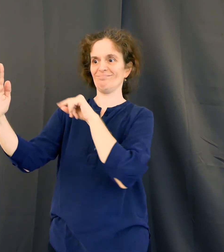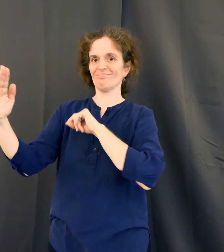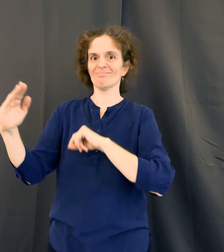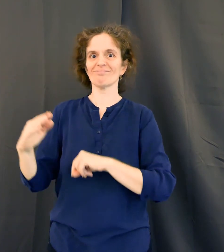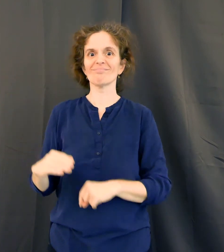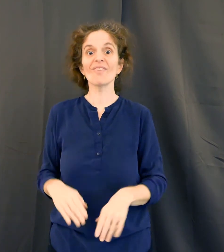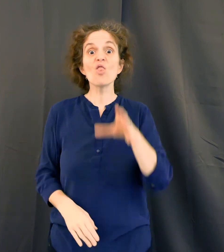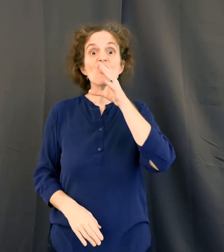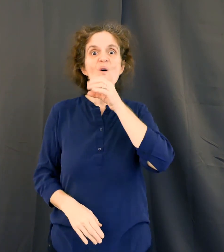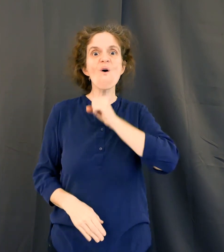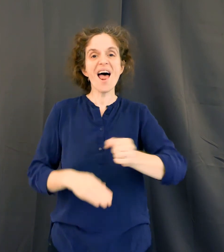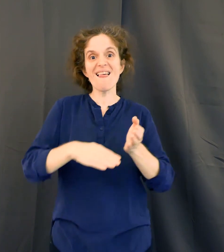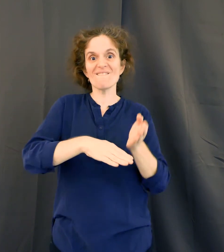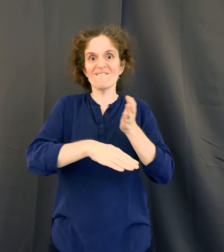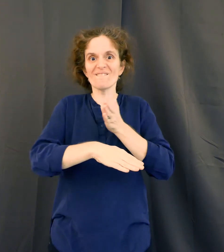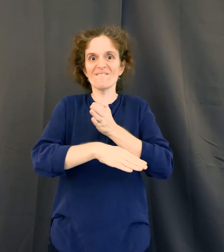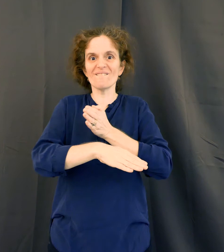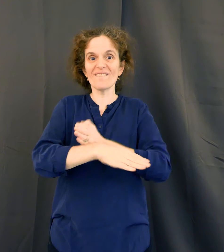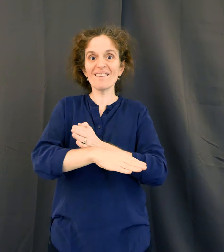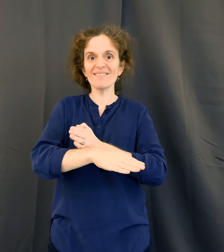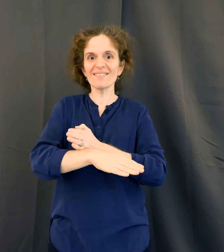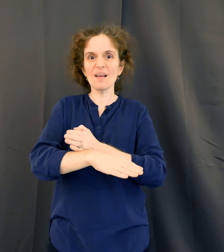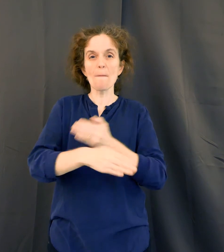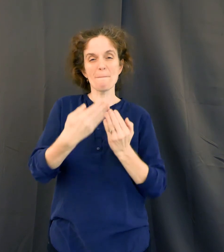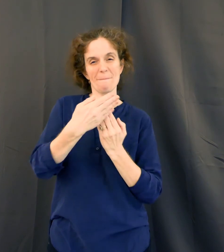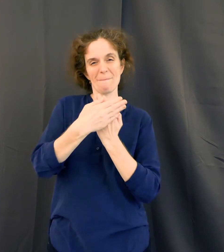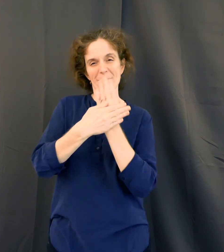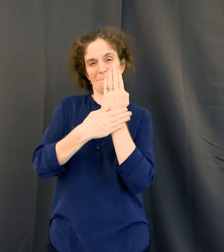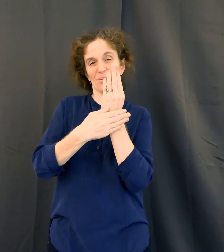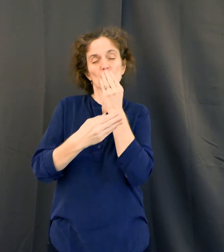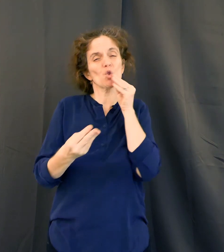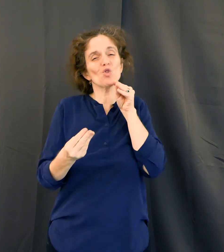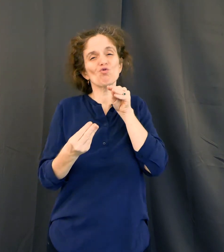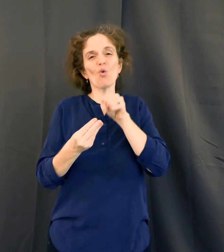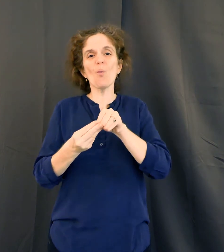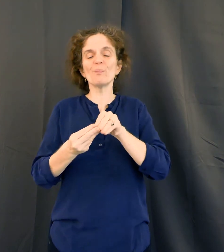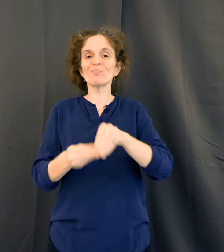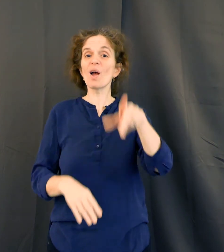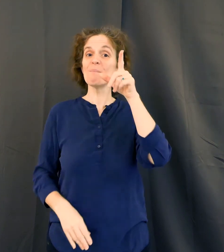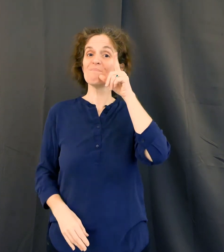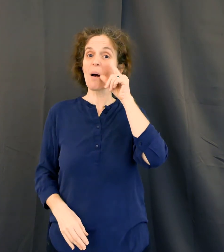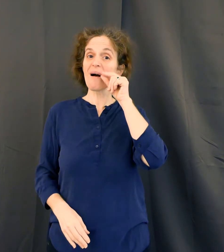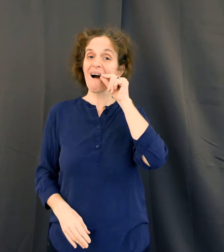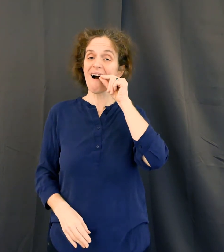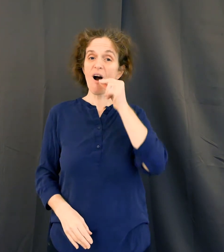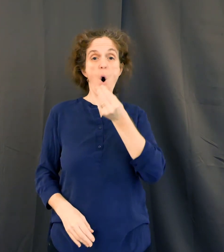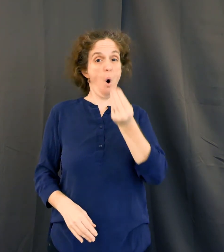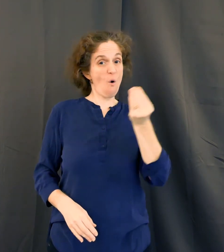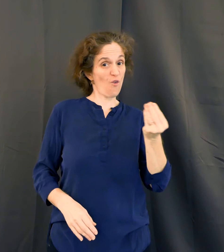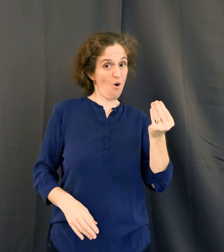il y avait une maison. C'était la veille de Noël. Le matin, le papa et les